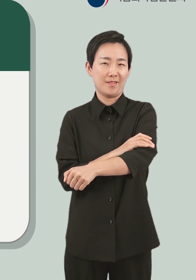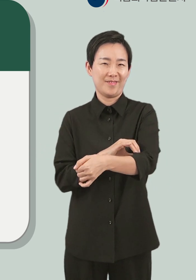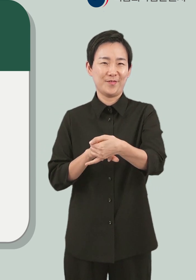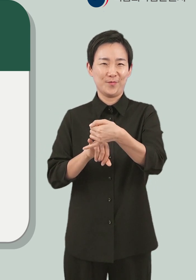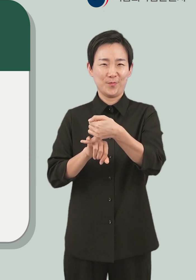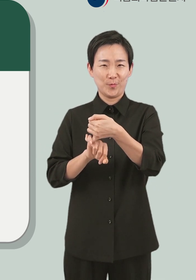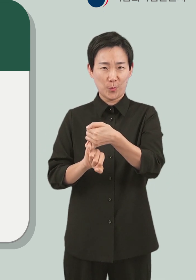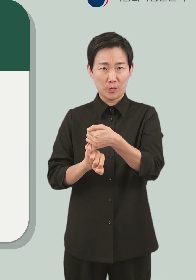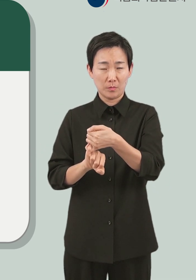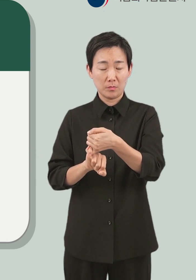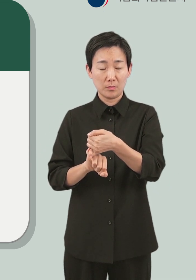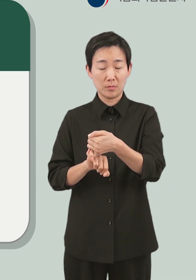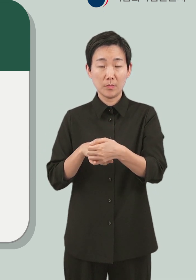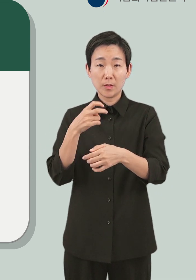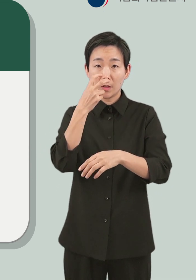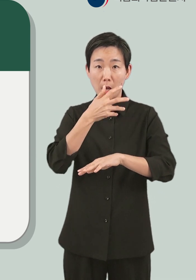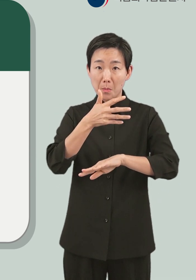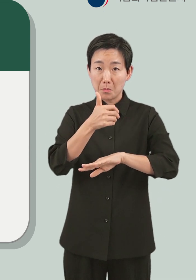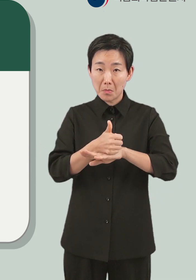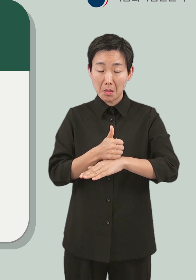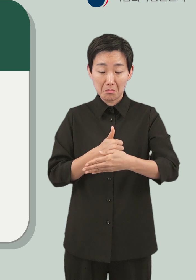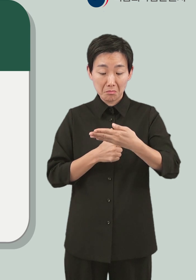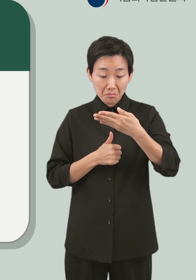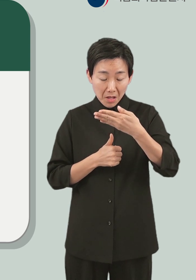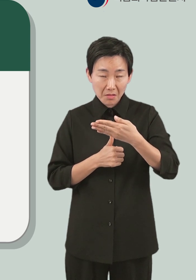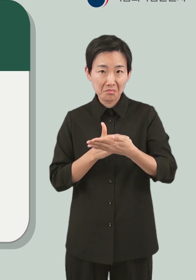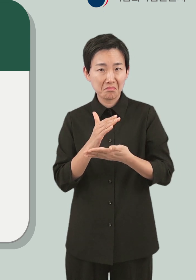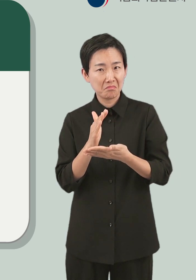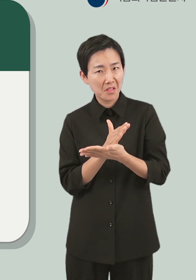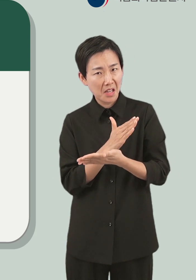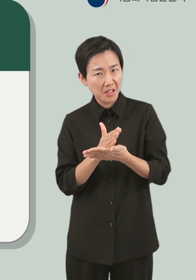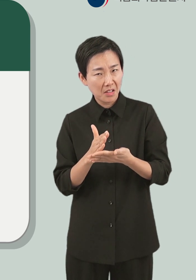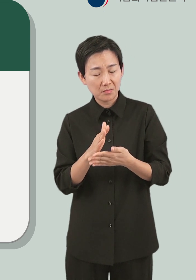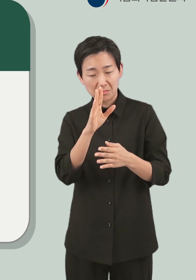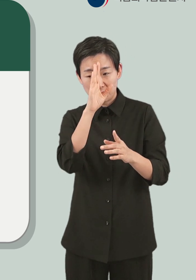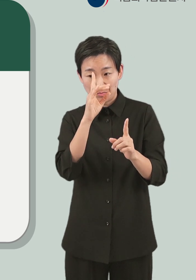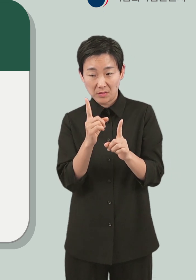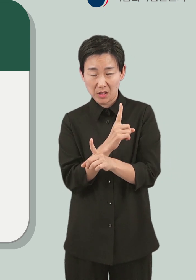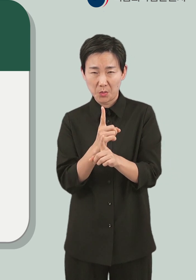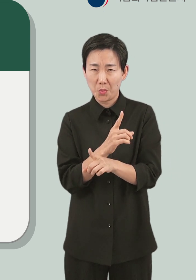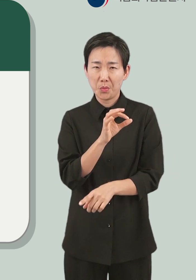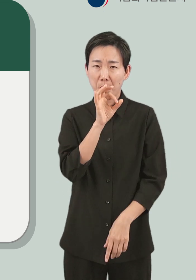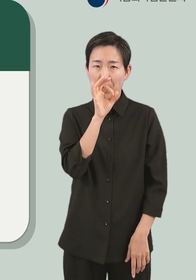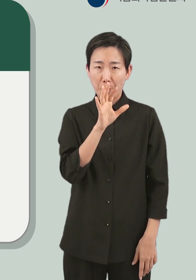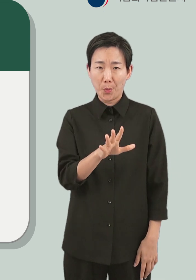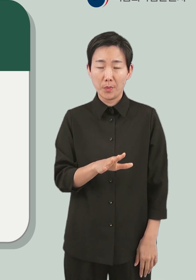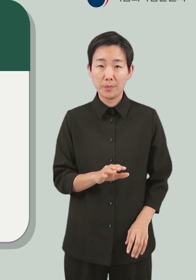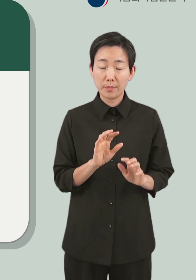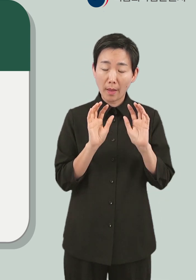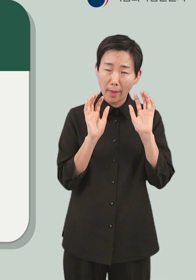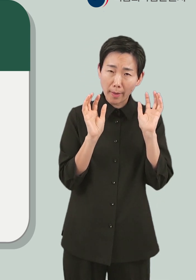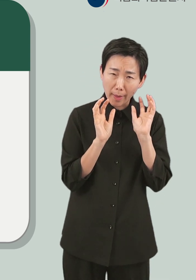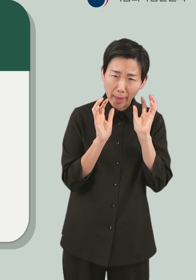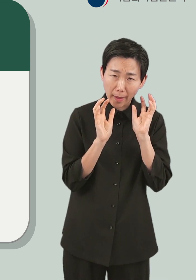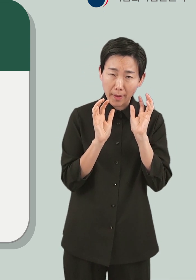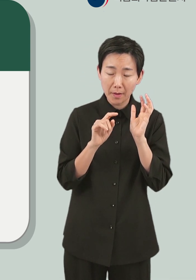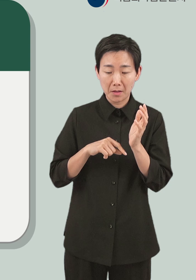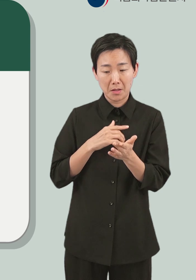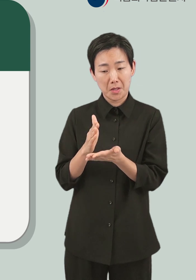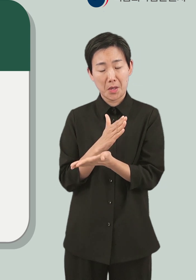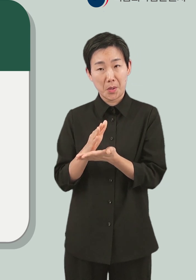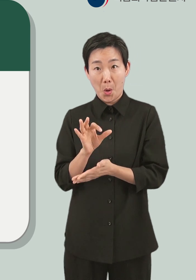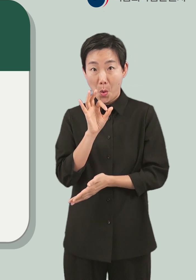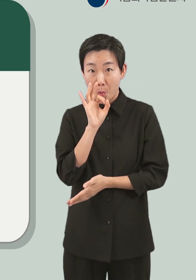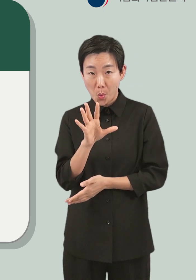스스로 판단하여 치료할 수 없습니다. 역류하나 스스로 의사표시를 할 수 없는 사람에게 사용하지 않습니다.